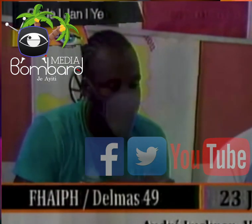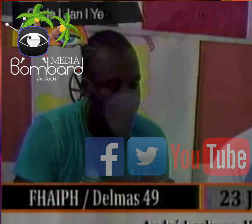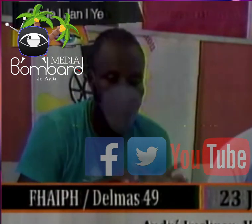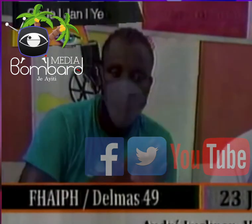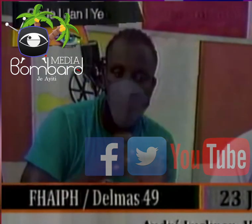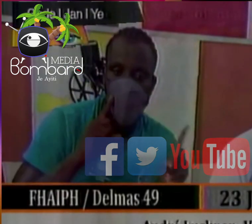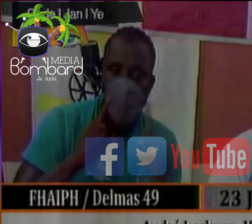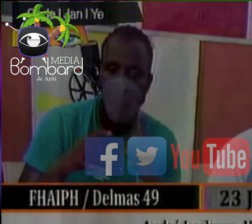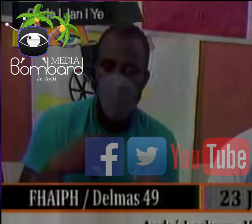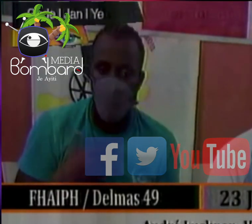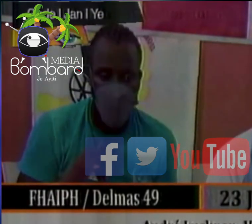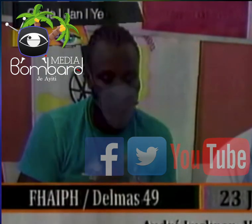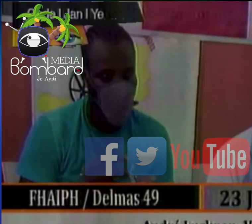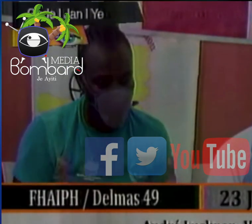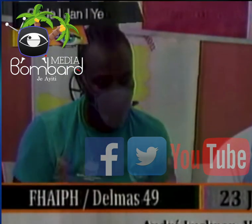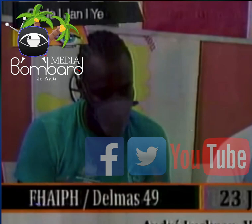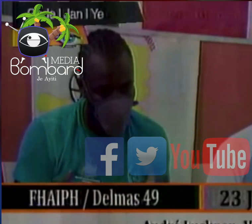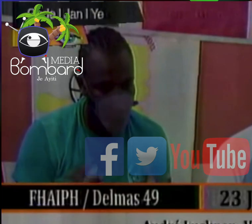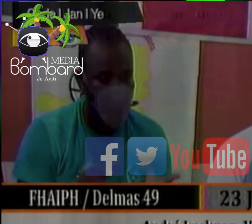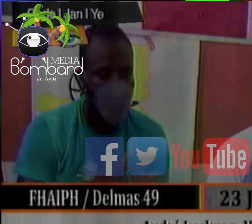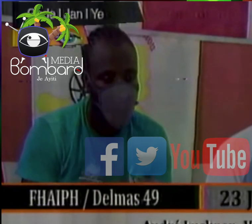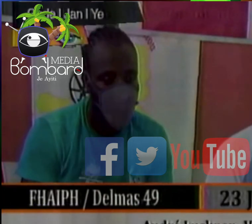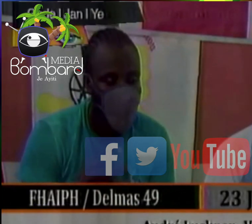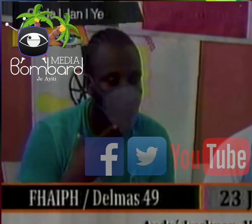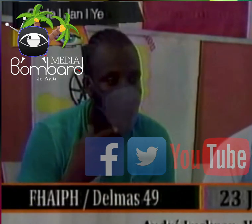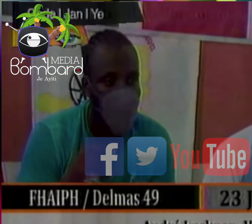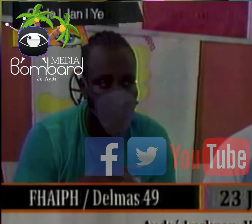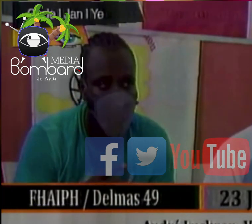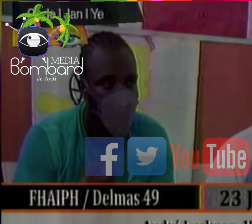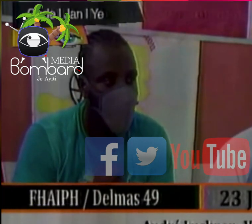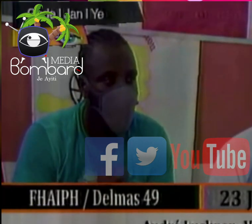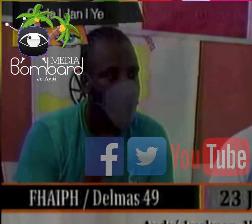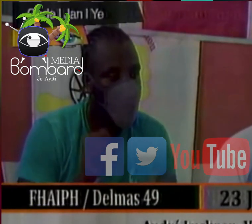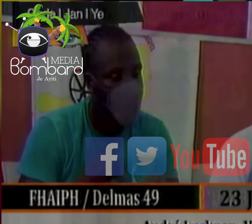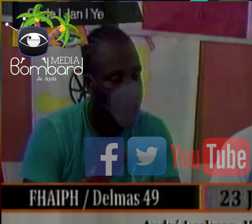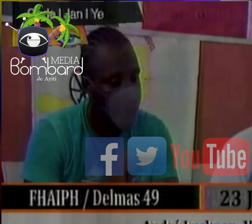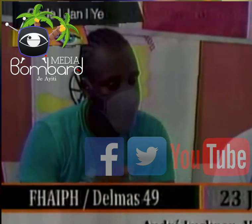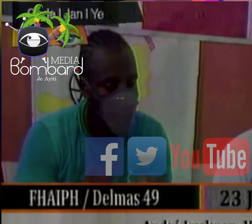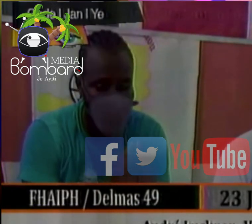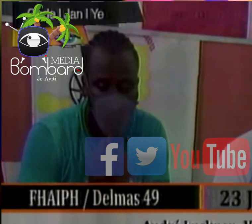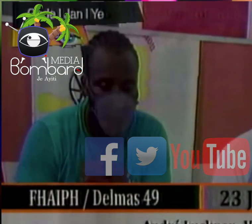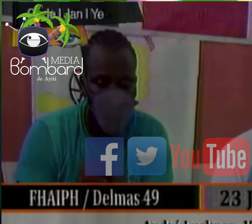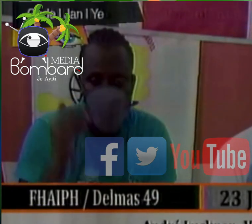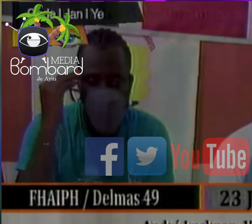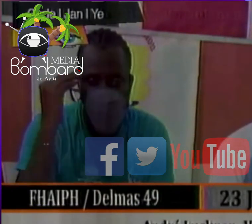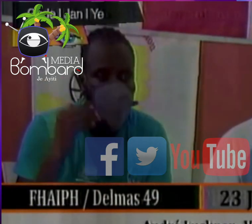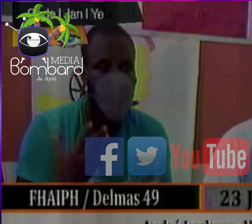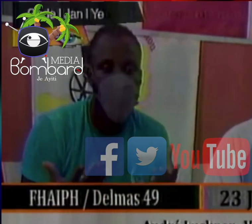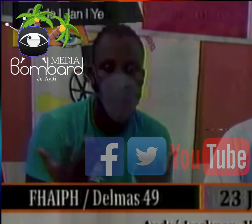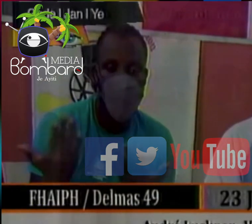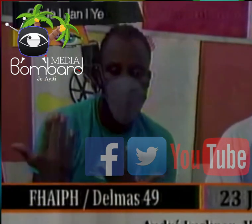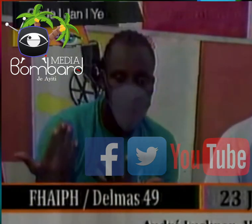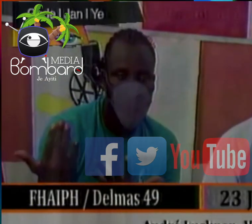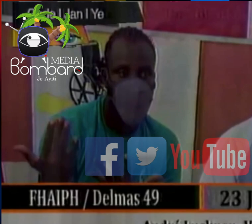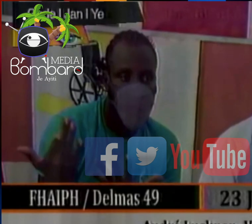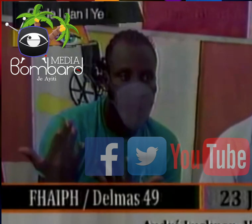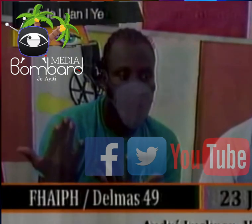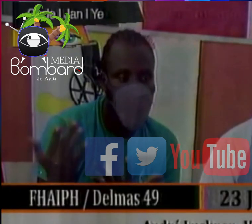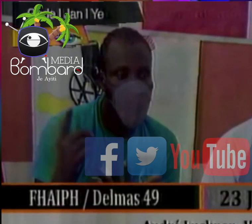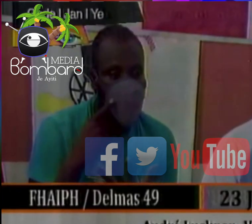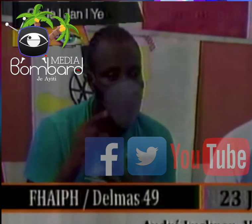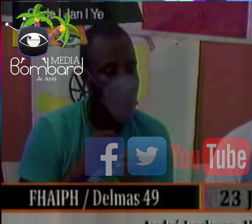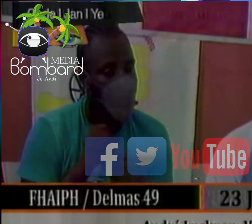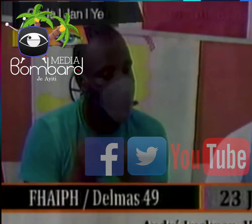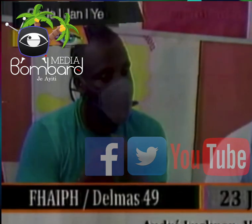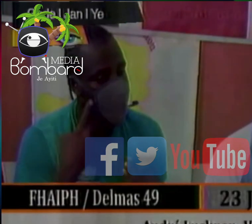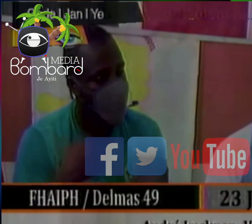qui sous chaise roulante, qui est aveugle? C'est-à-dire que l'État pas reconnaît si enregistré là. Je ne veux dire qu'il faut faire fin avec nous. Toute cette